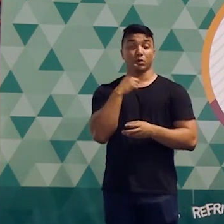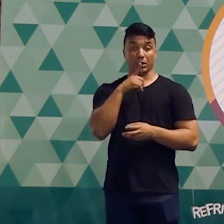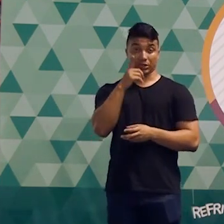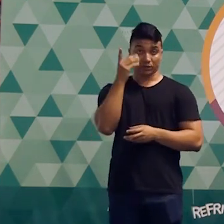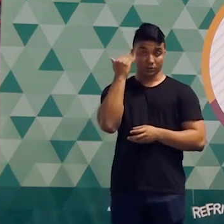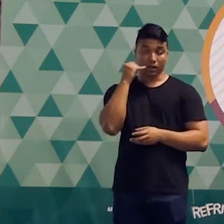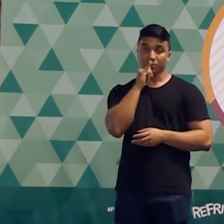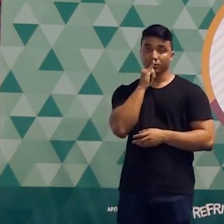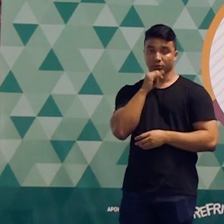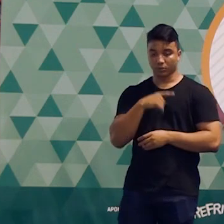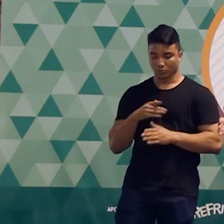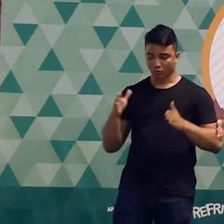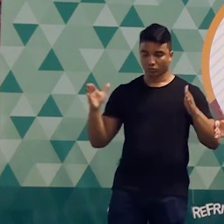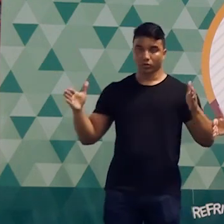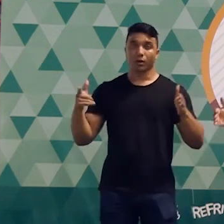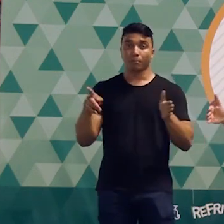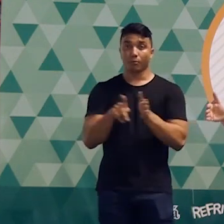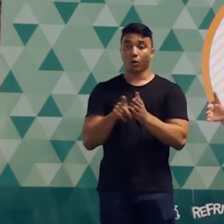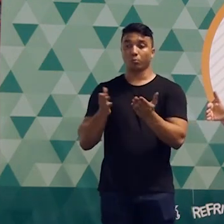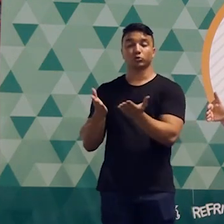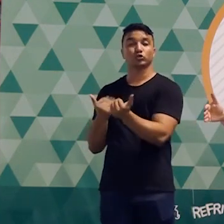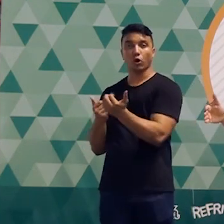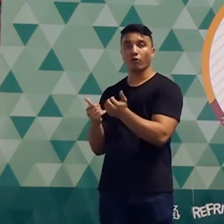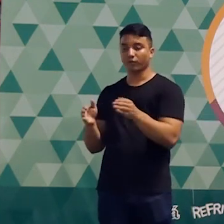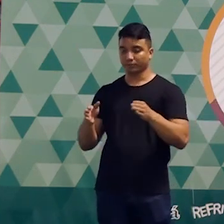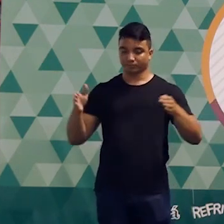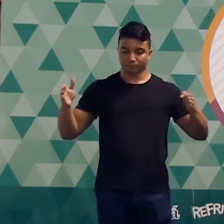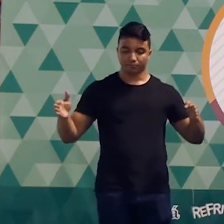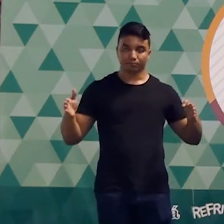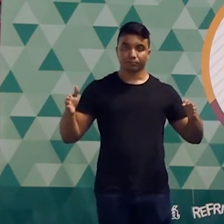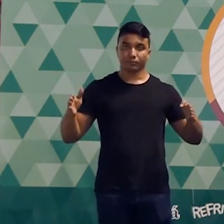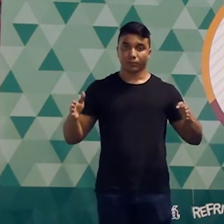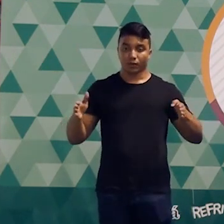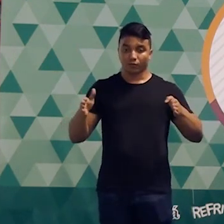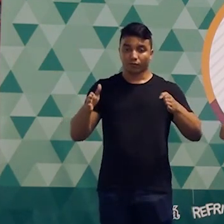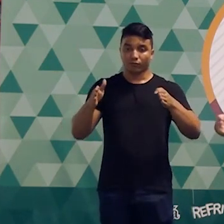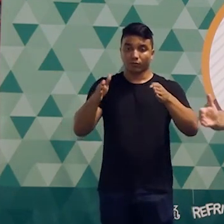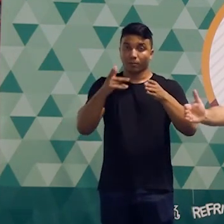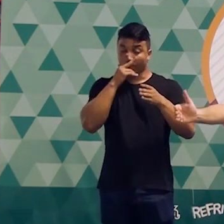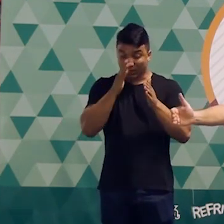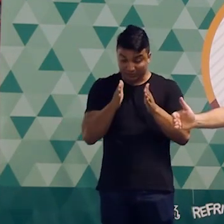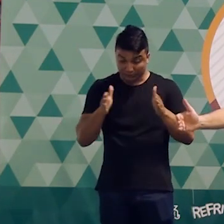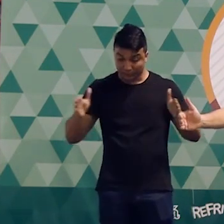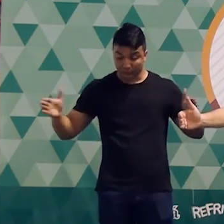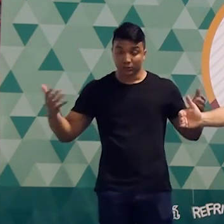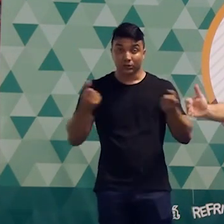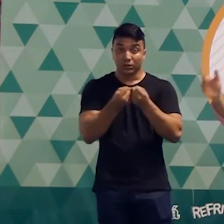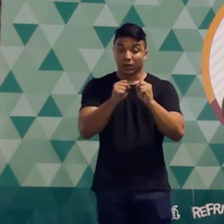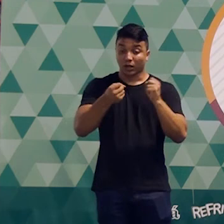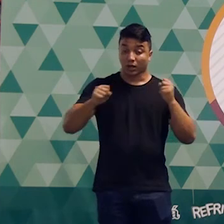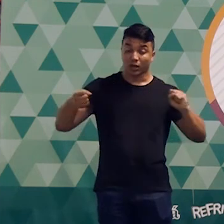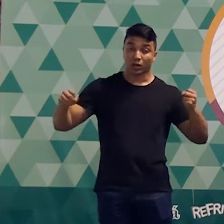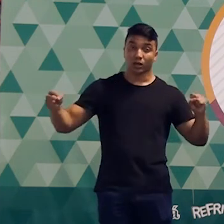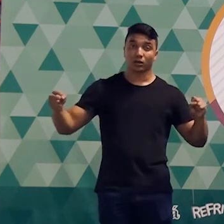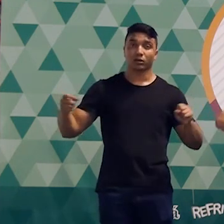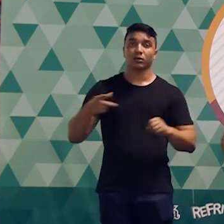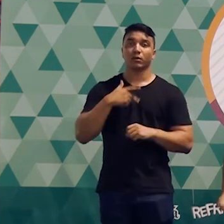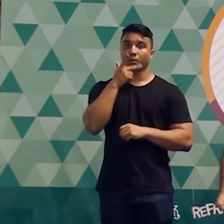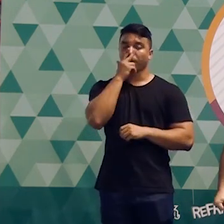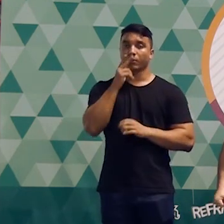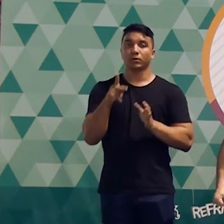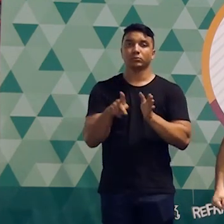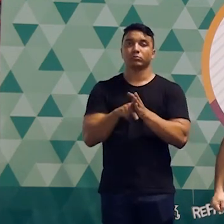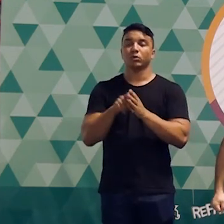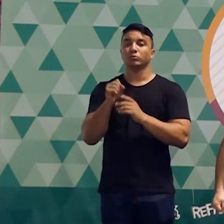você sabe que os jovens estão embaixo, são a base, e você viu que a base é muito larga, é típico de um